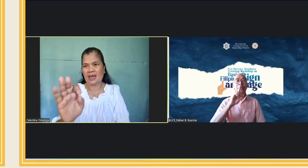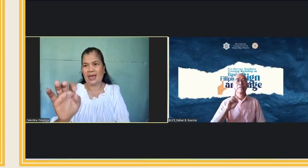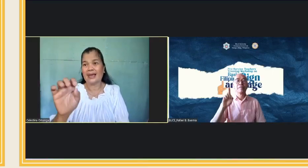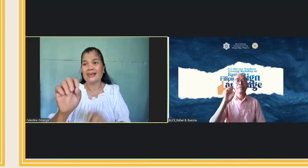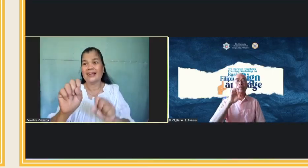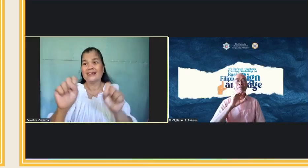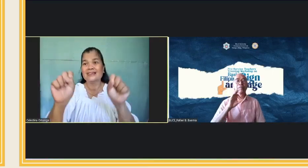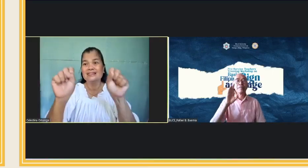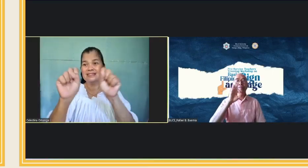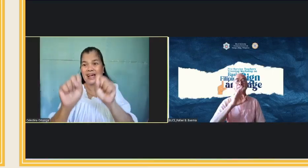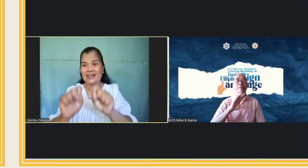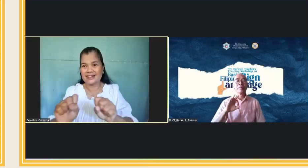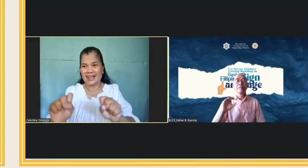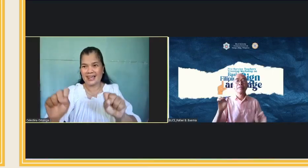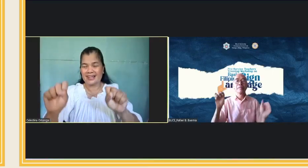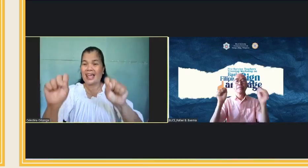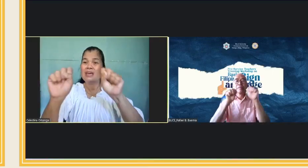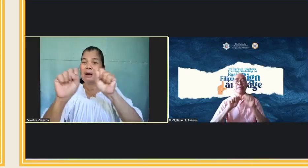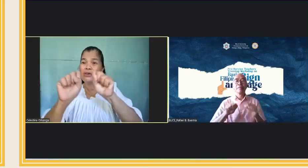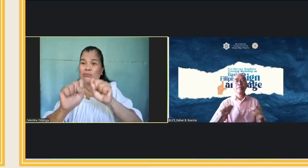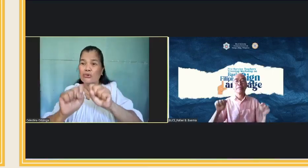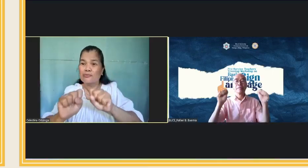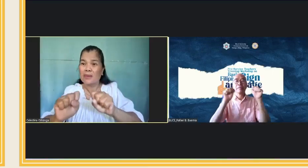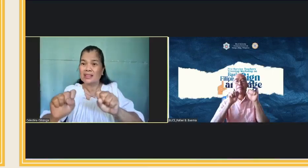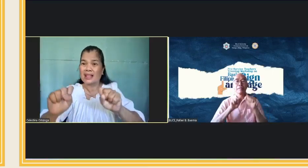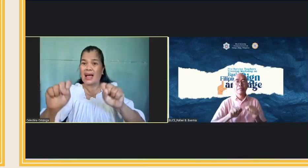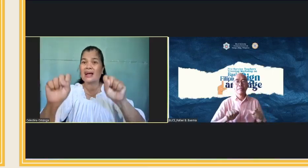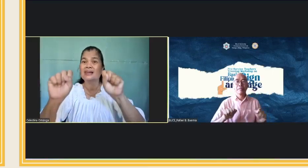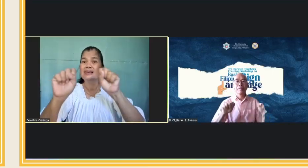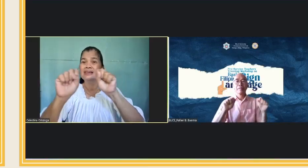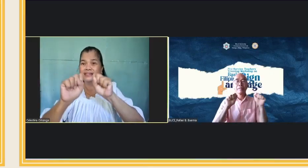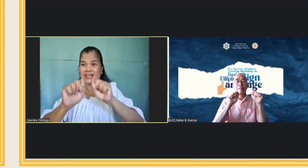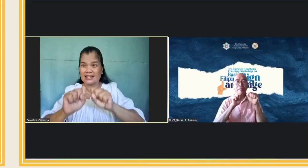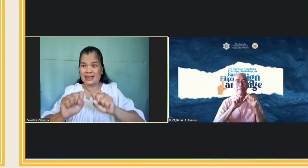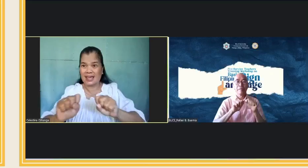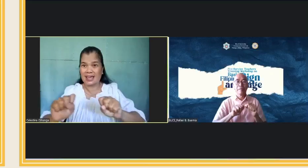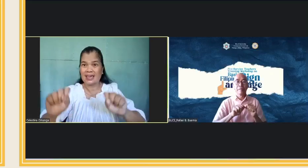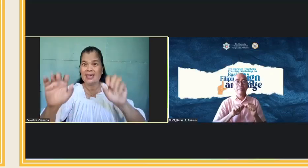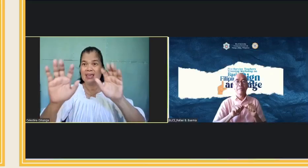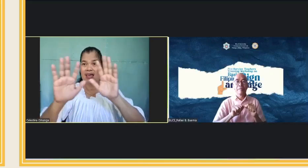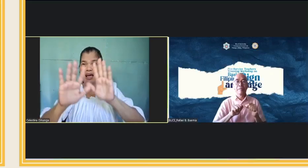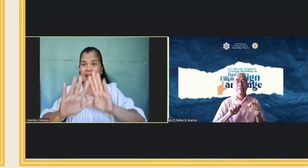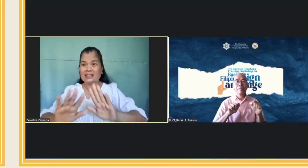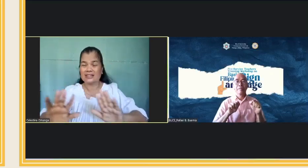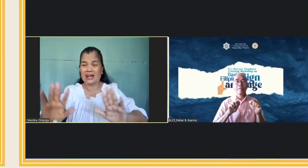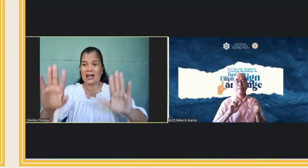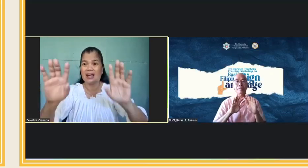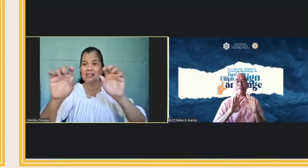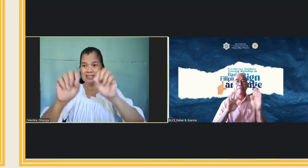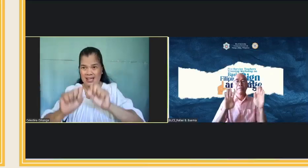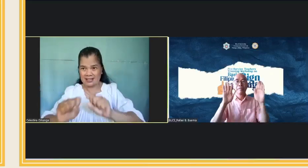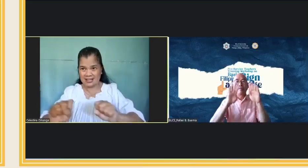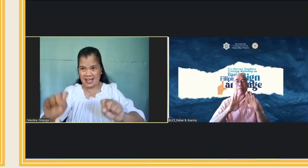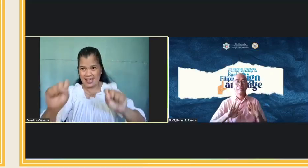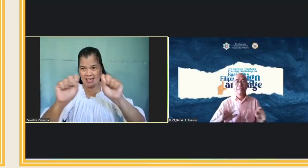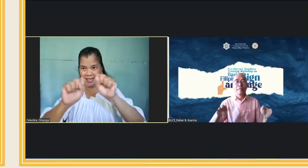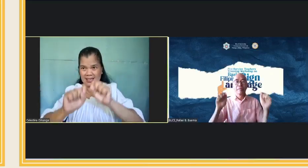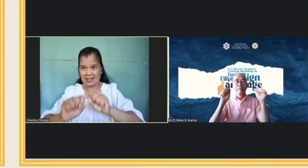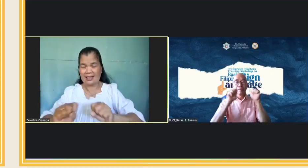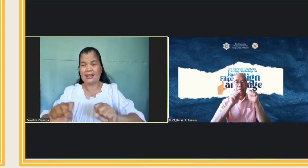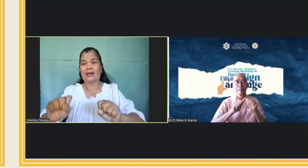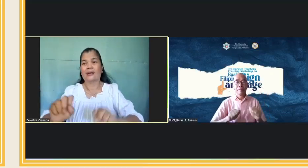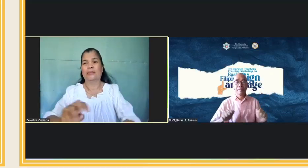Friday, and Saturday. Naiiba yung movement ng Sunday at saka